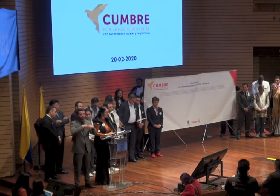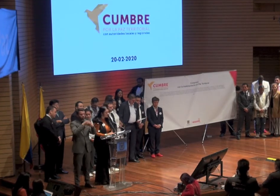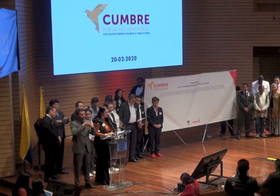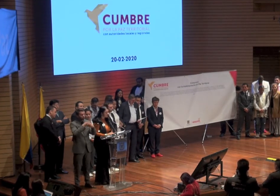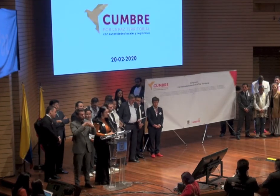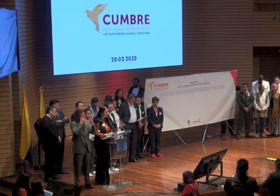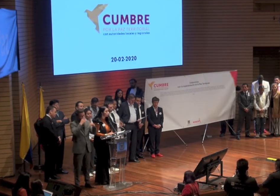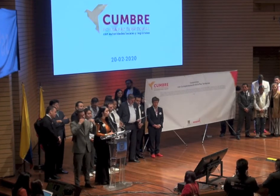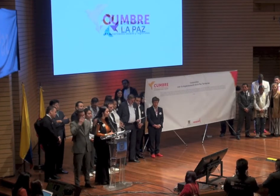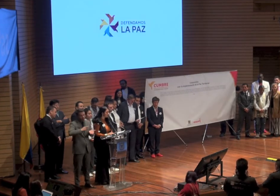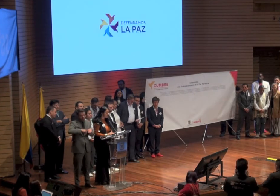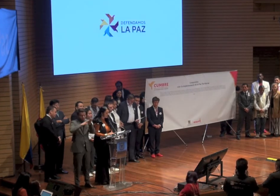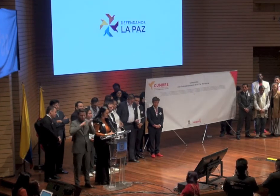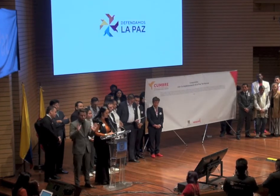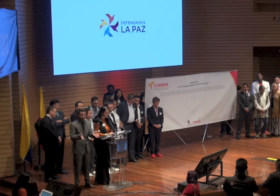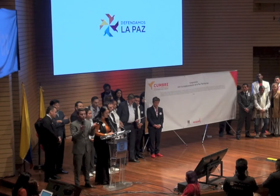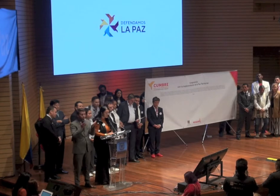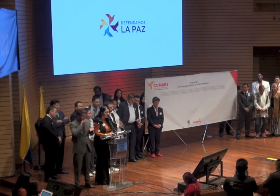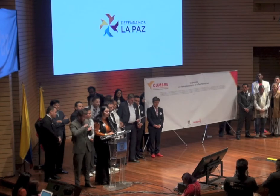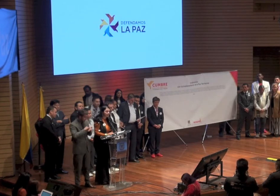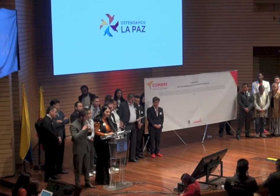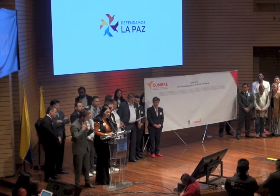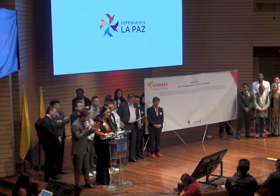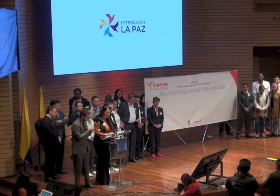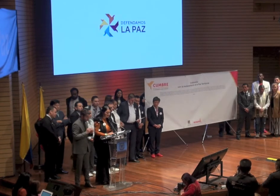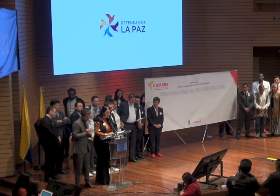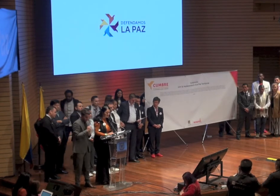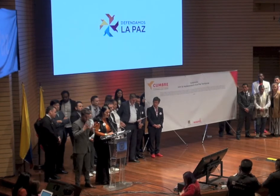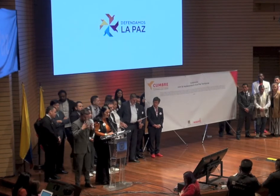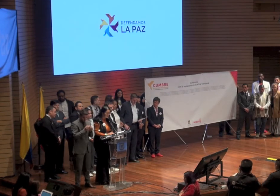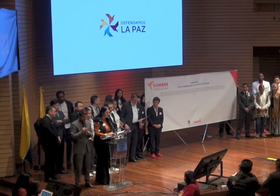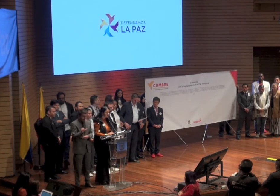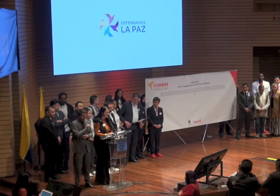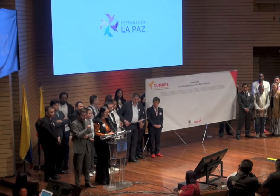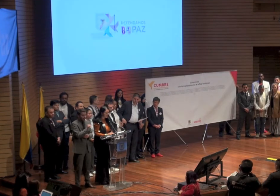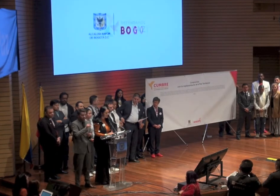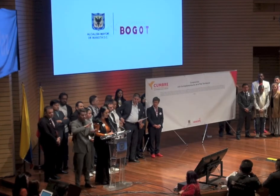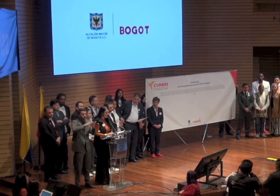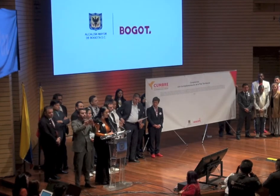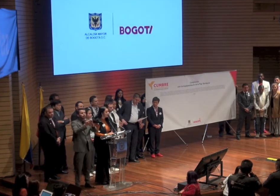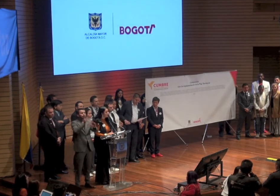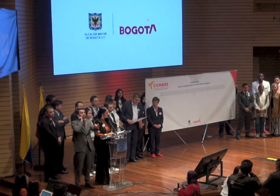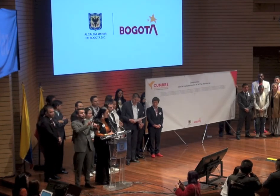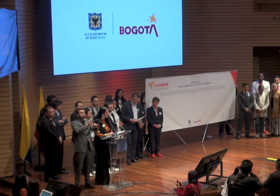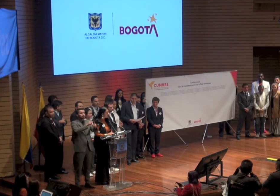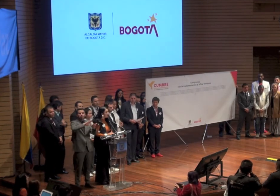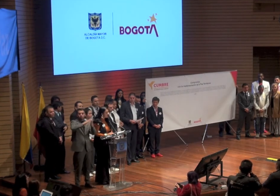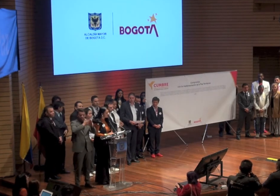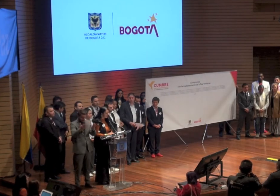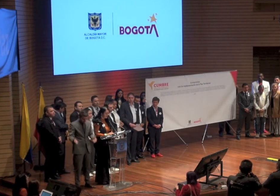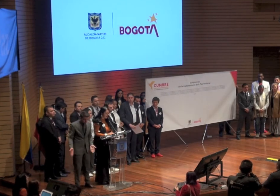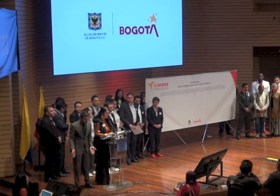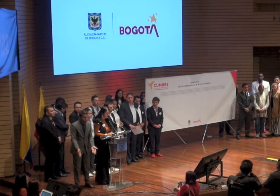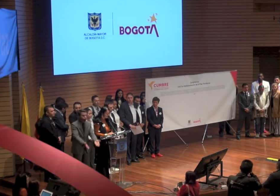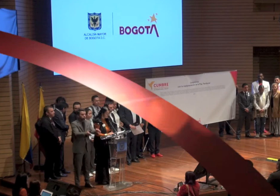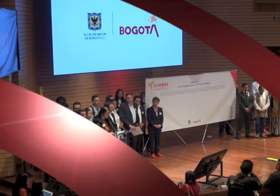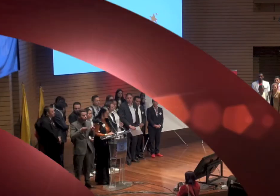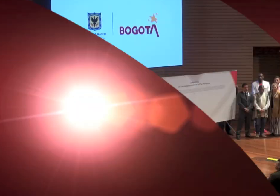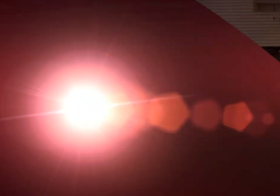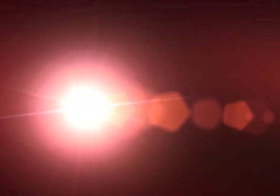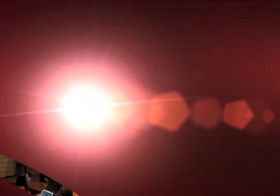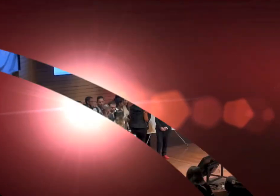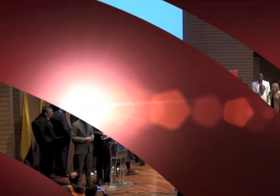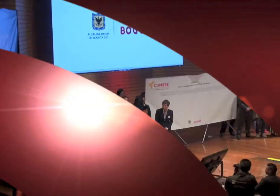que nosotros y nosotras decimos: la paz va, la paz es el camino, la paz es imparable.